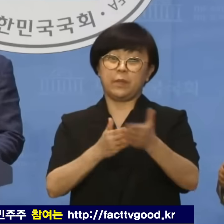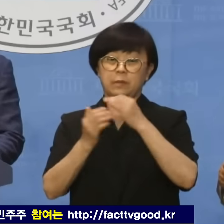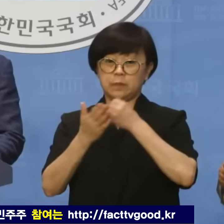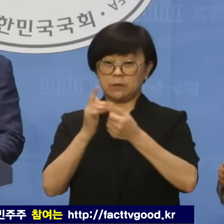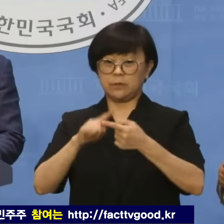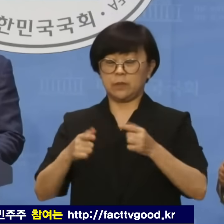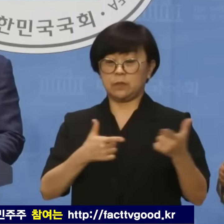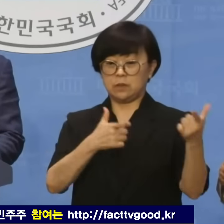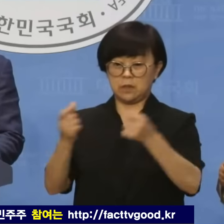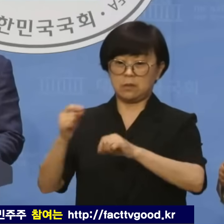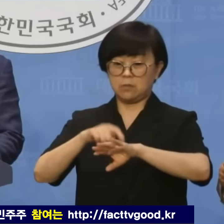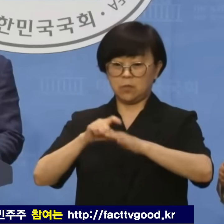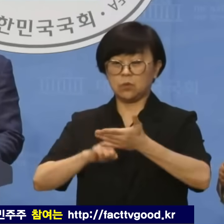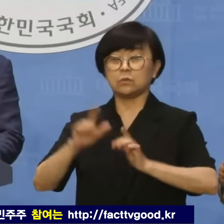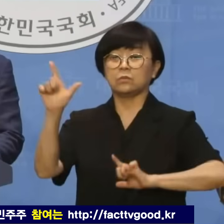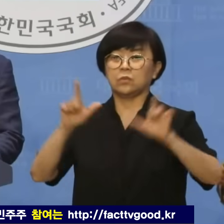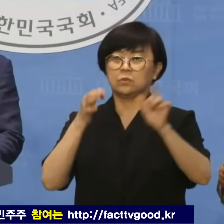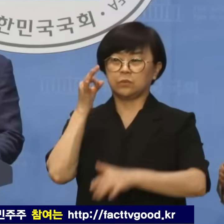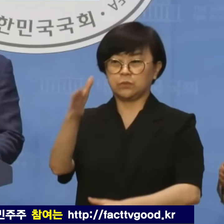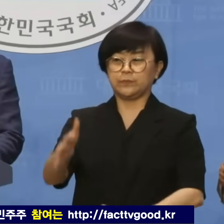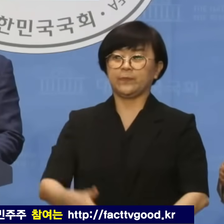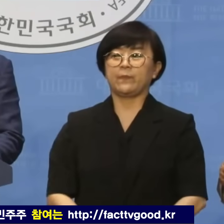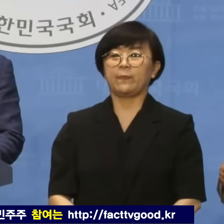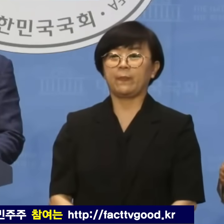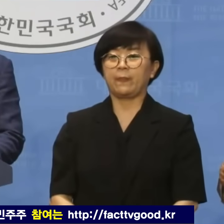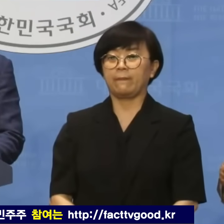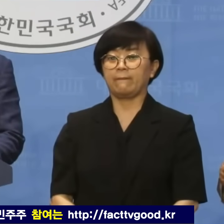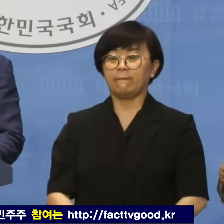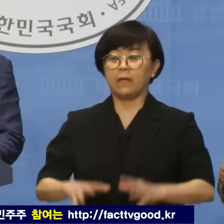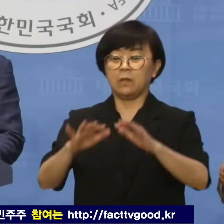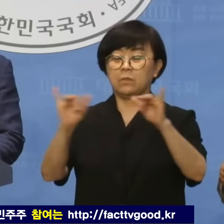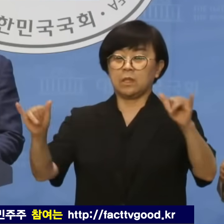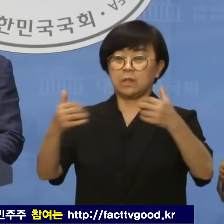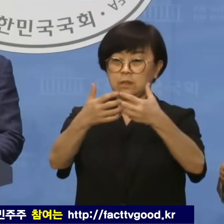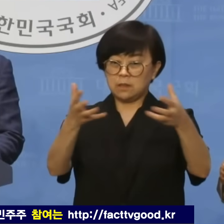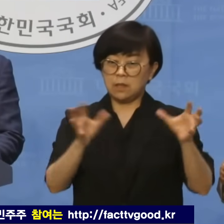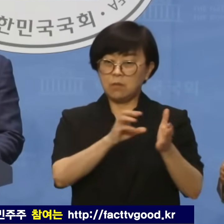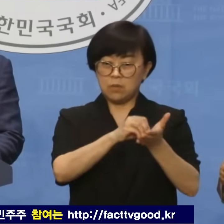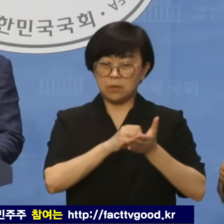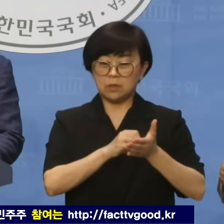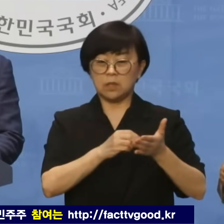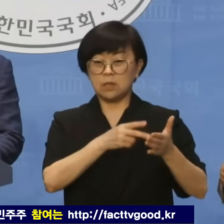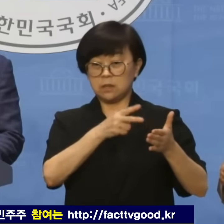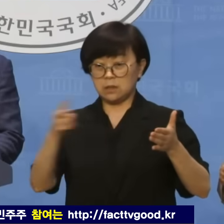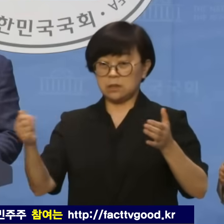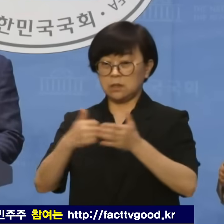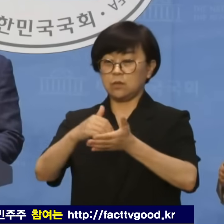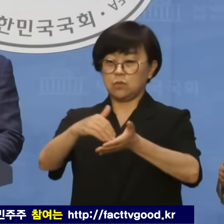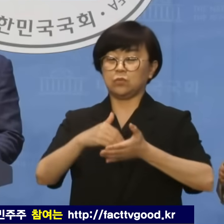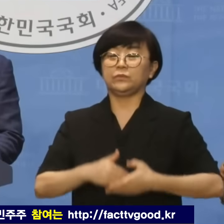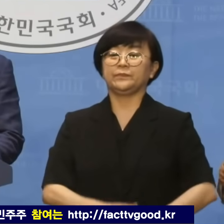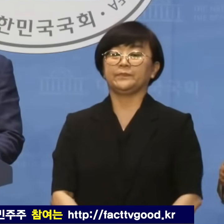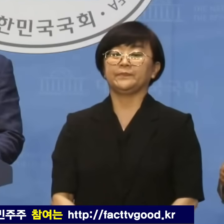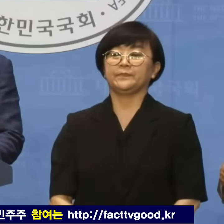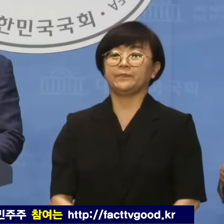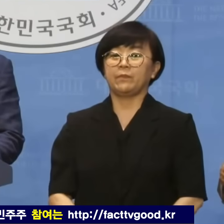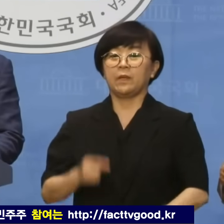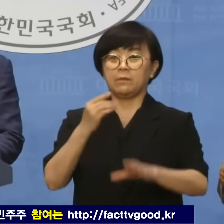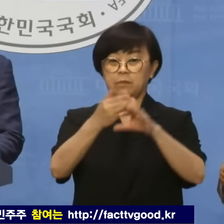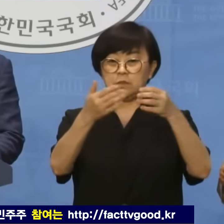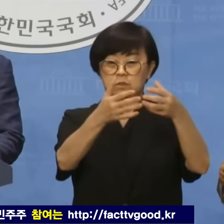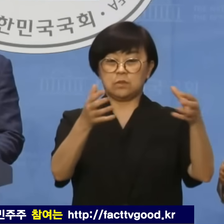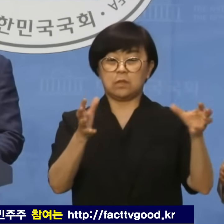일치단결된 민주당의 모습을 보여주십시오. 국민과 당원의 일치된 요구입니다.